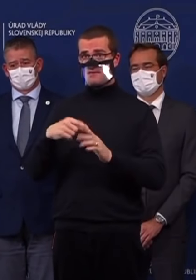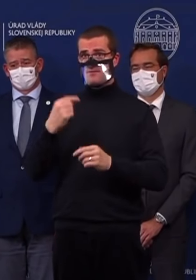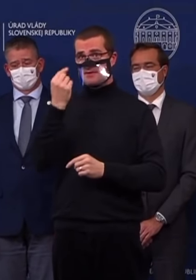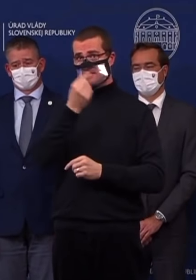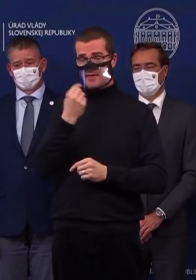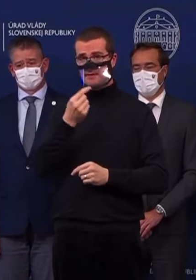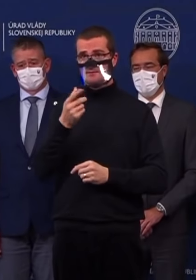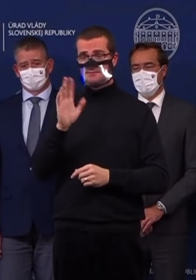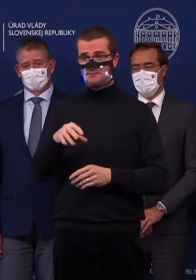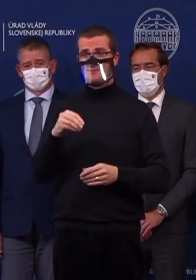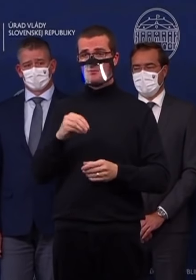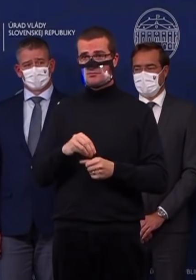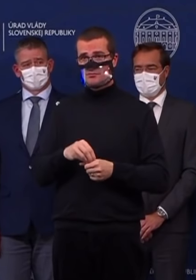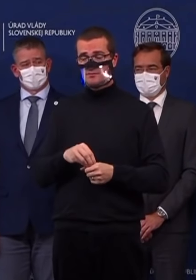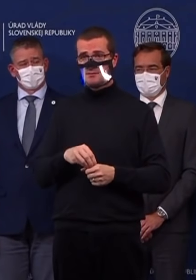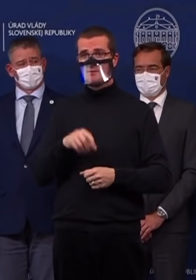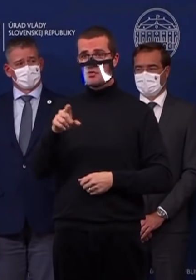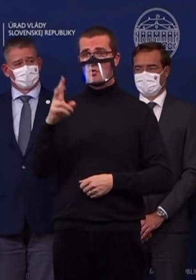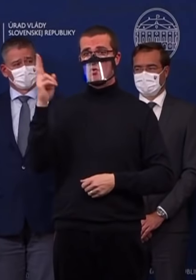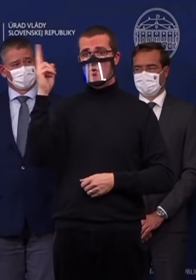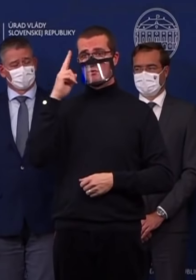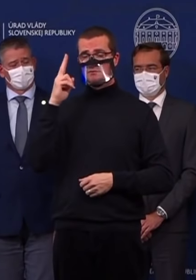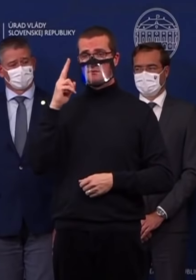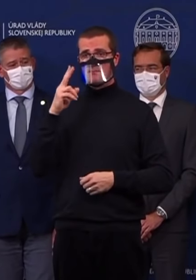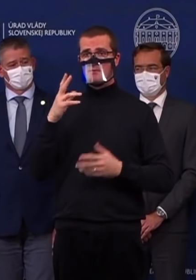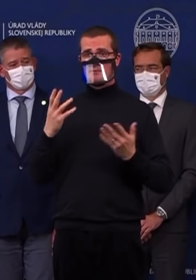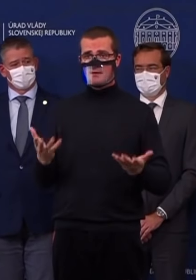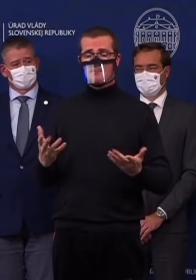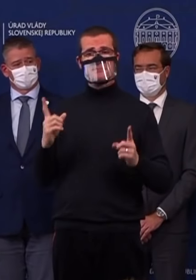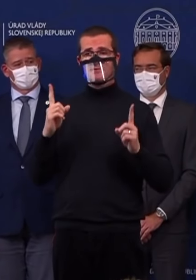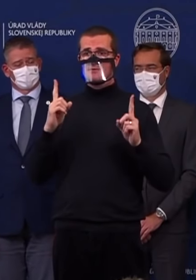Vyšli negatívni v teste. To znamená, že